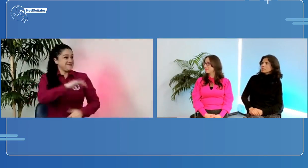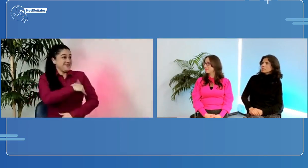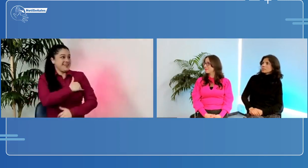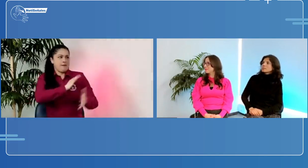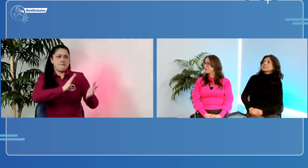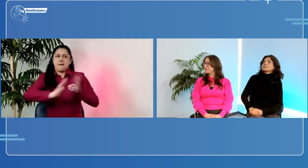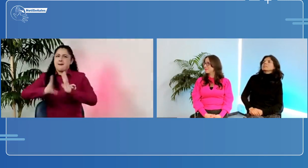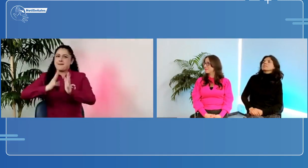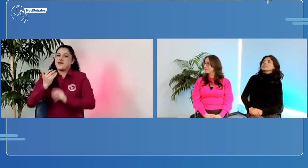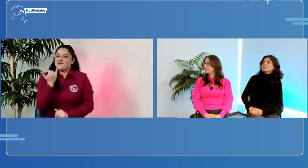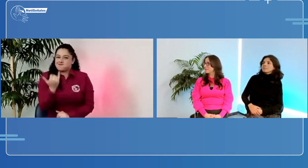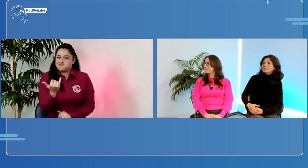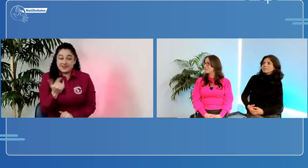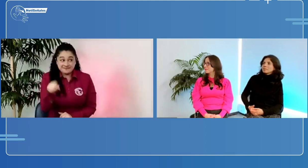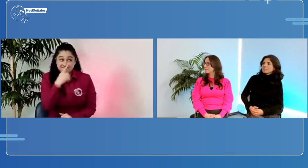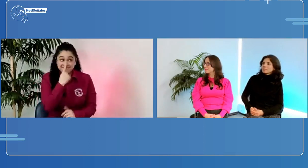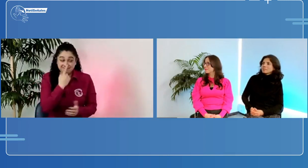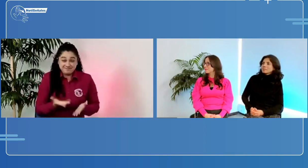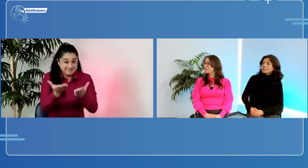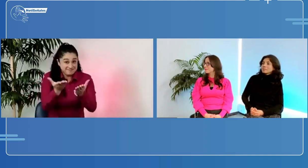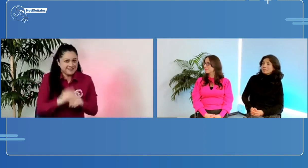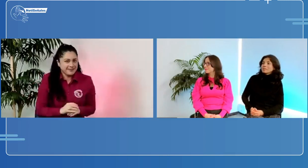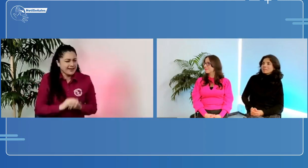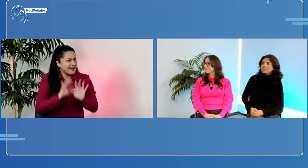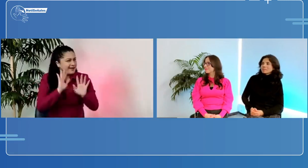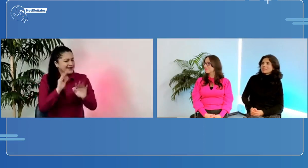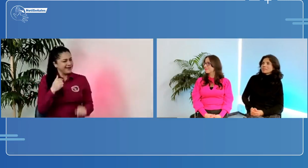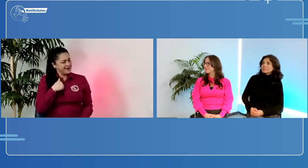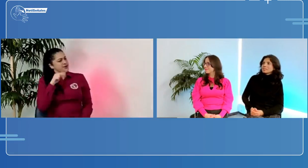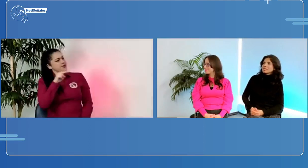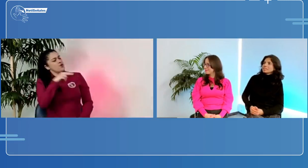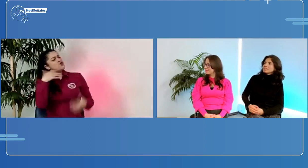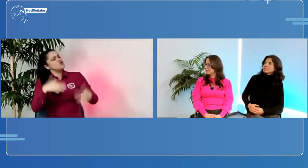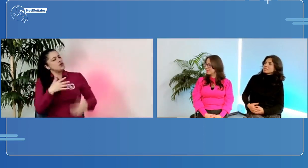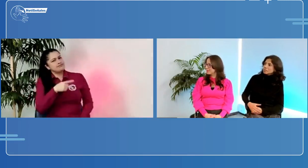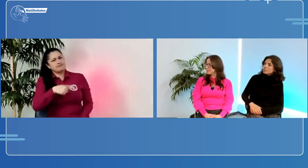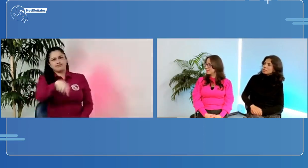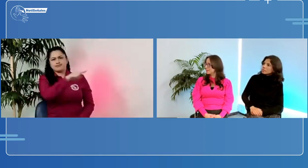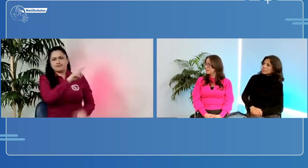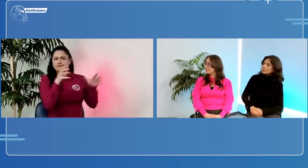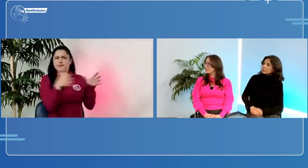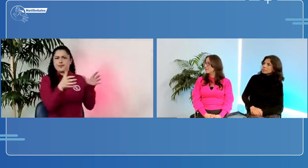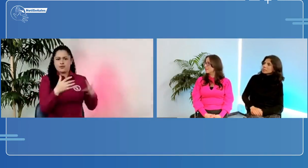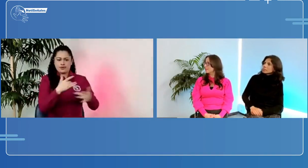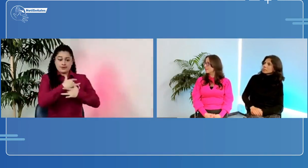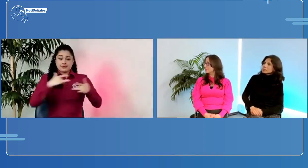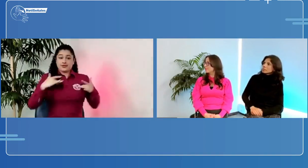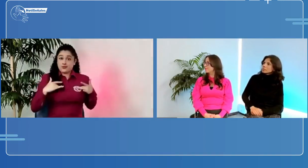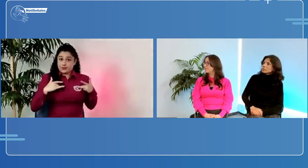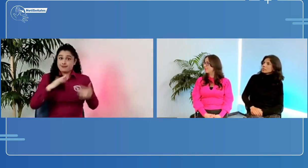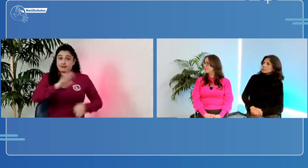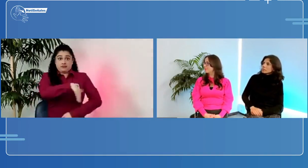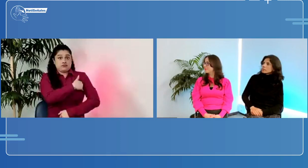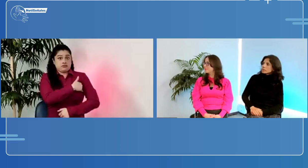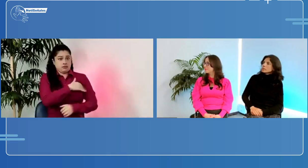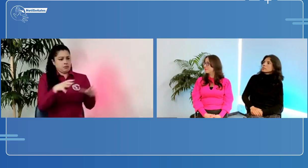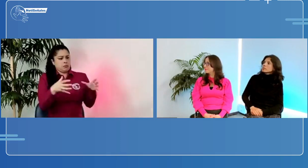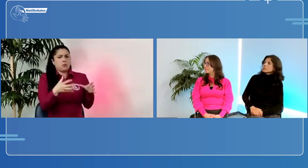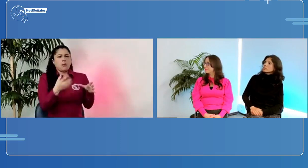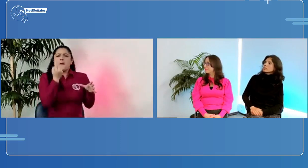Así es. publicación y vimos que el Ministerio de Salud participó. Entonces, pues los invito también a que miren estos videos. Dentro del Ministerio de Salud,